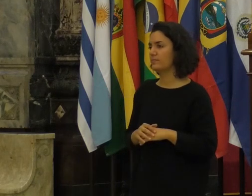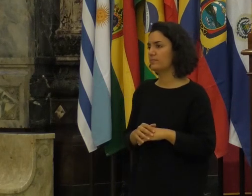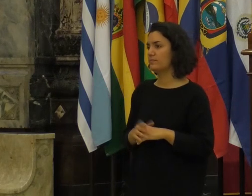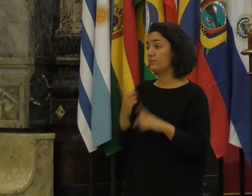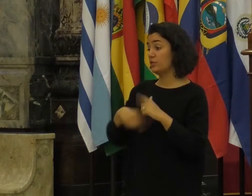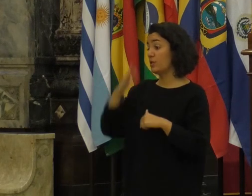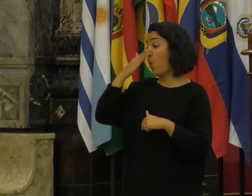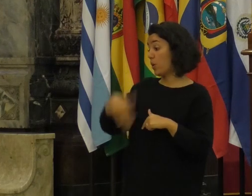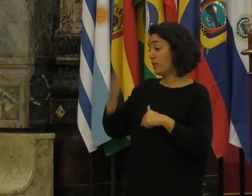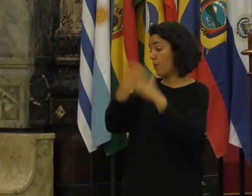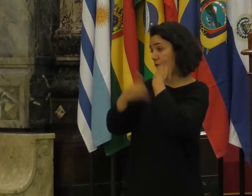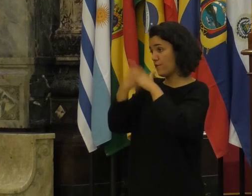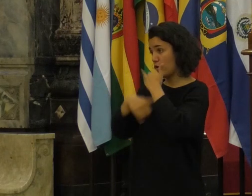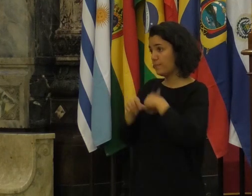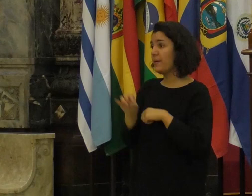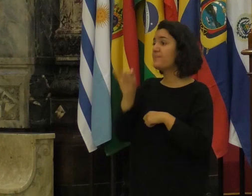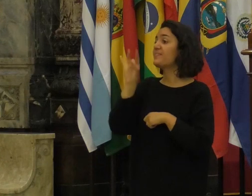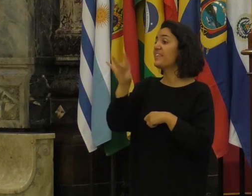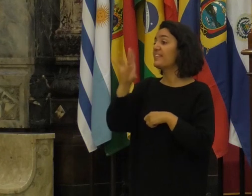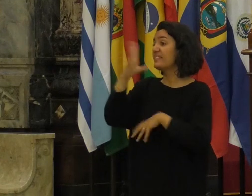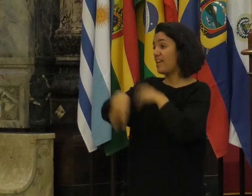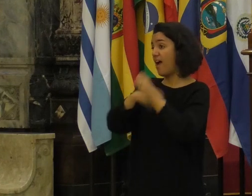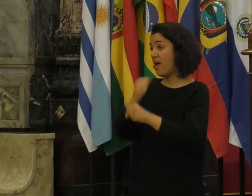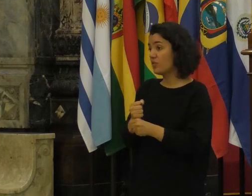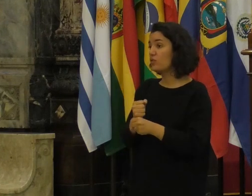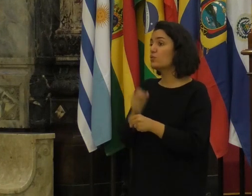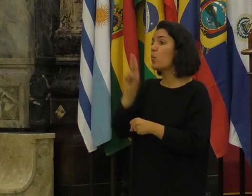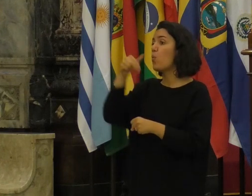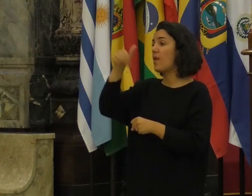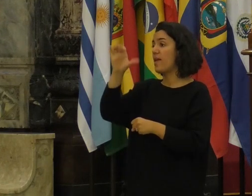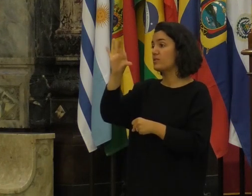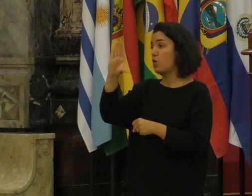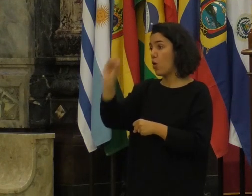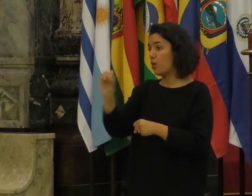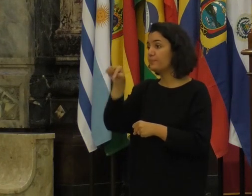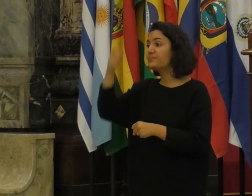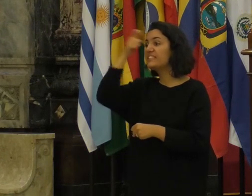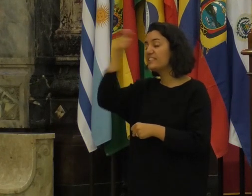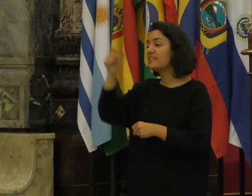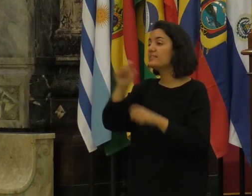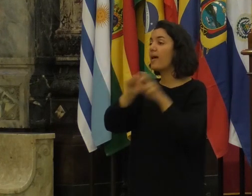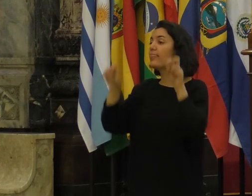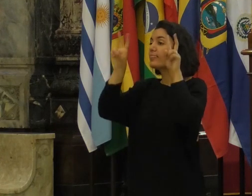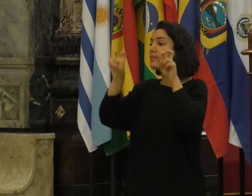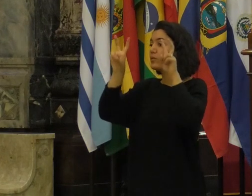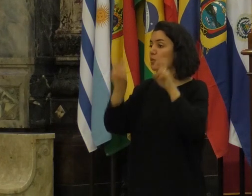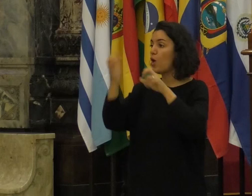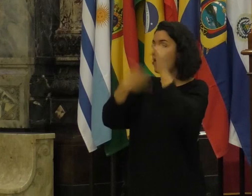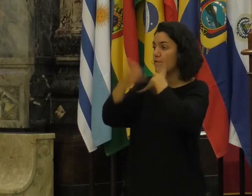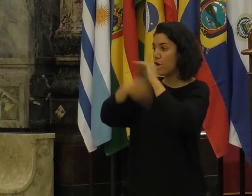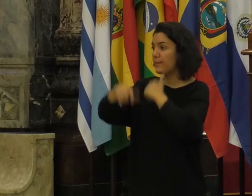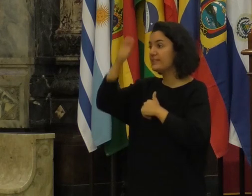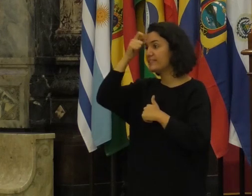Según el último informe quinquenal de la UNESCO sobre la ciencia, titulado Informe de la